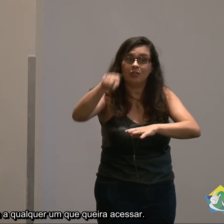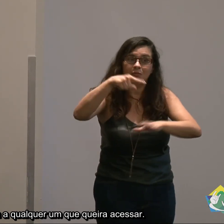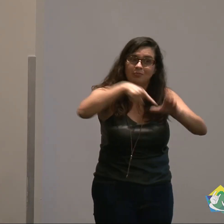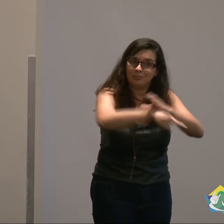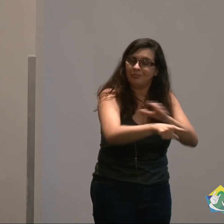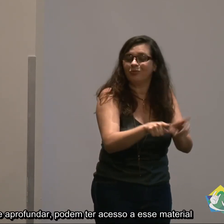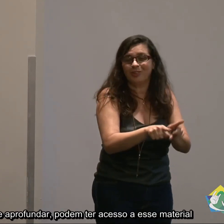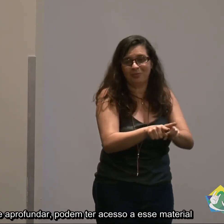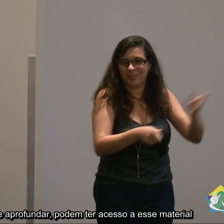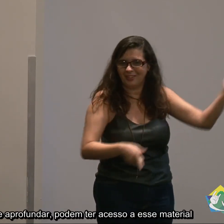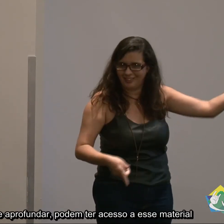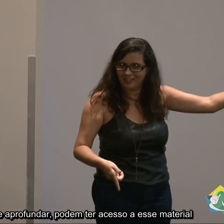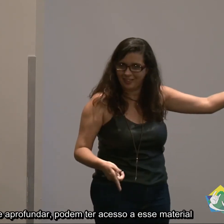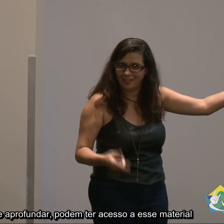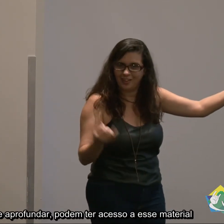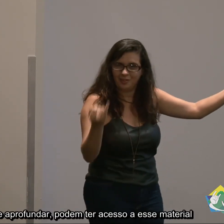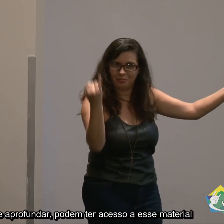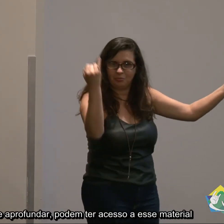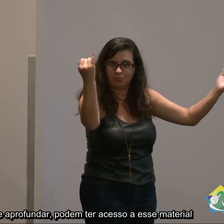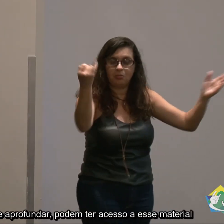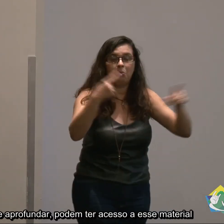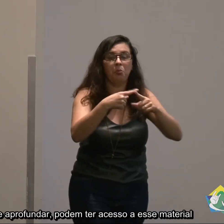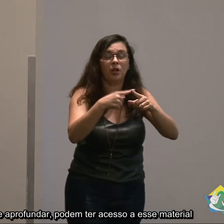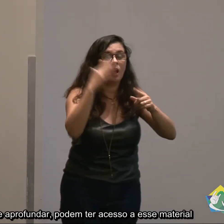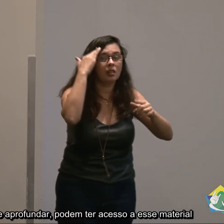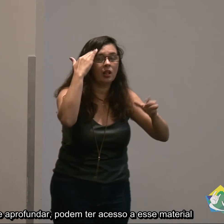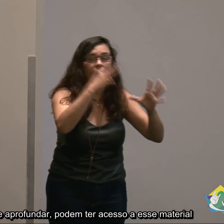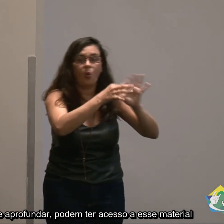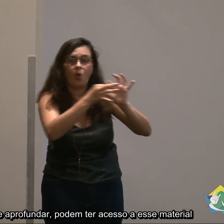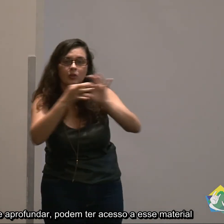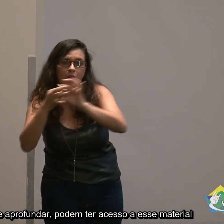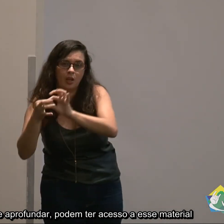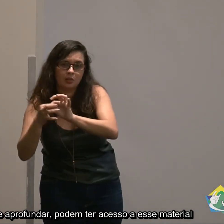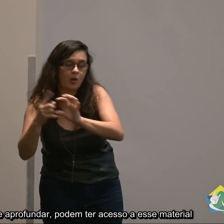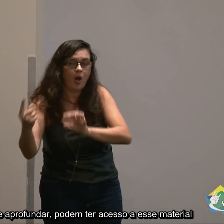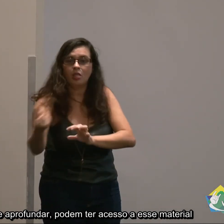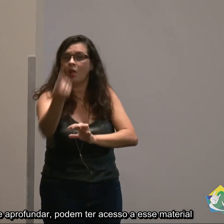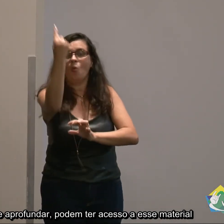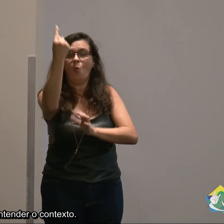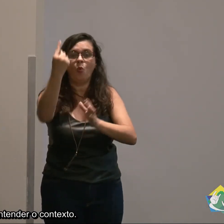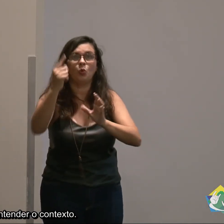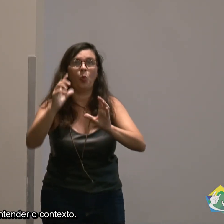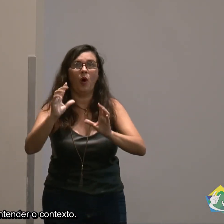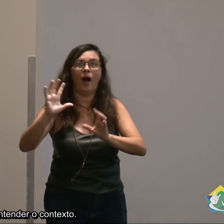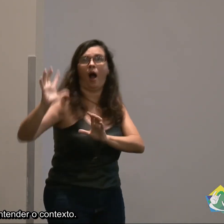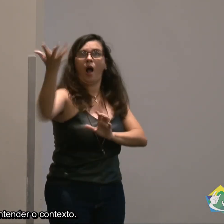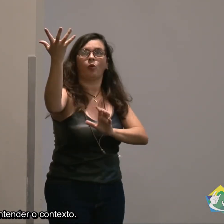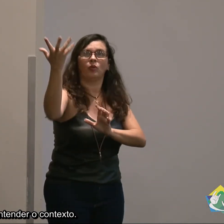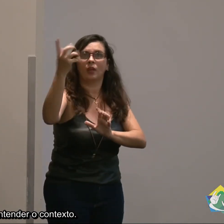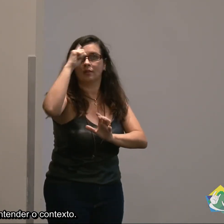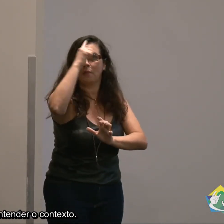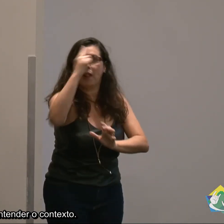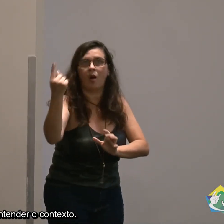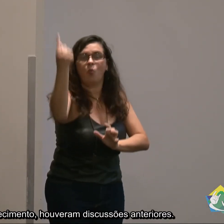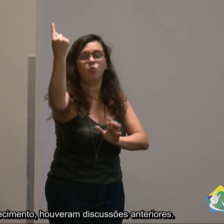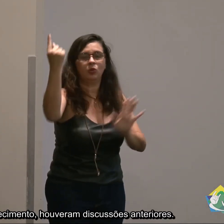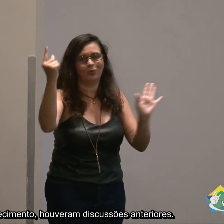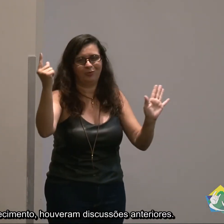e se vocês tiverem o desejo de se aprofundar podem ter acesso a esse material e entender o contexto que